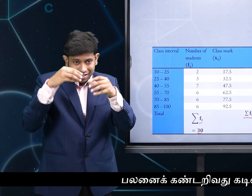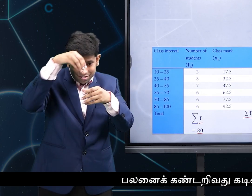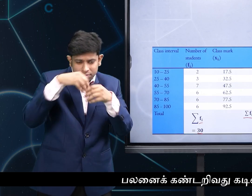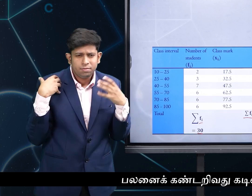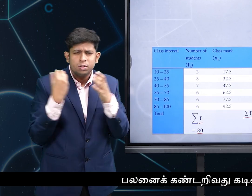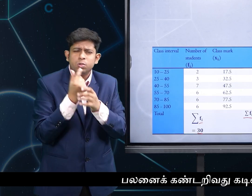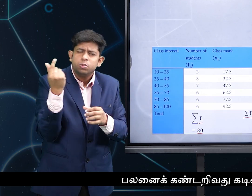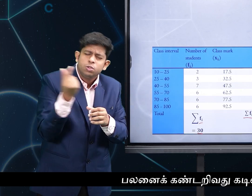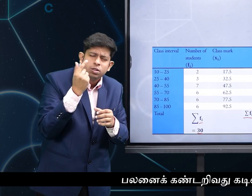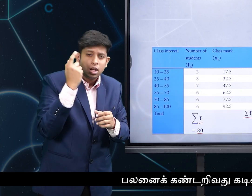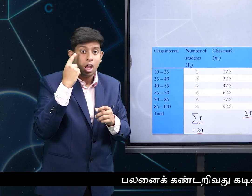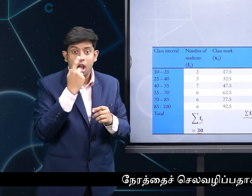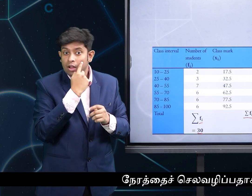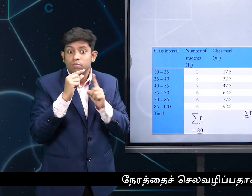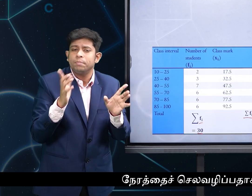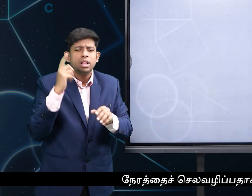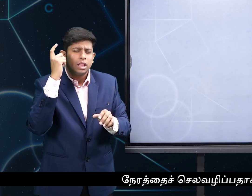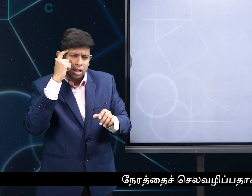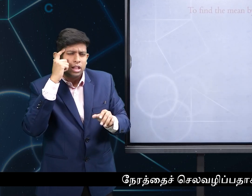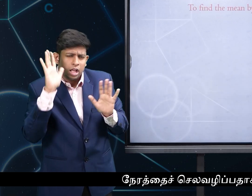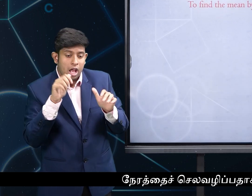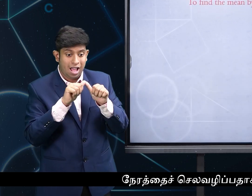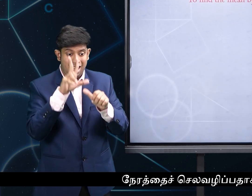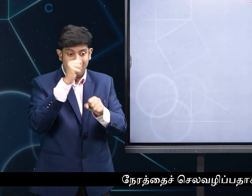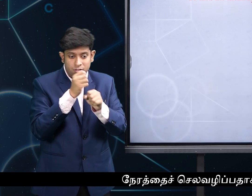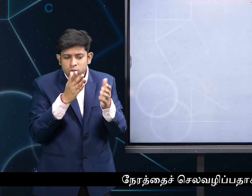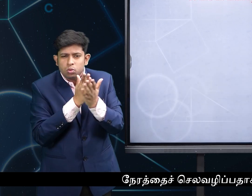கண்டறிவது கடினமானதாகவும் நேரத்தை செலவழிப்பதாகவும் இருக்கும்.